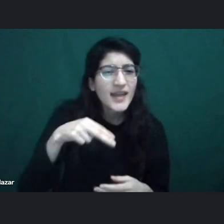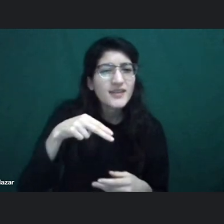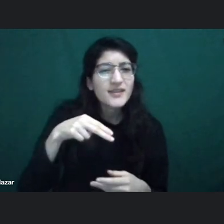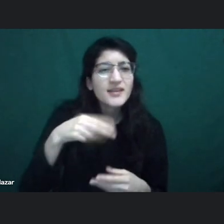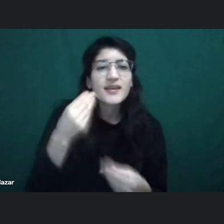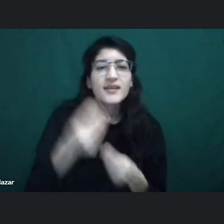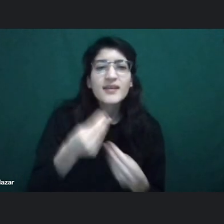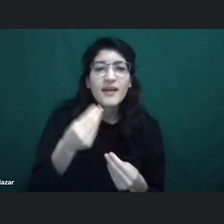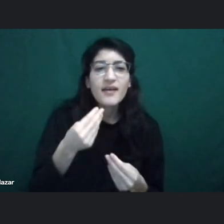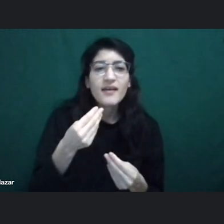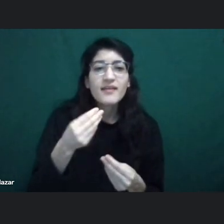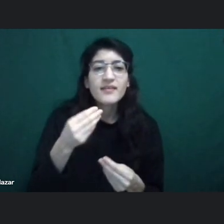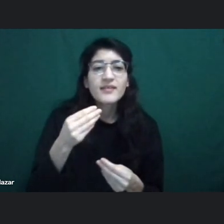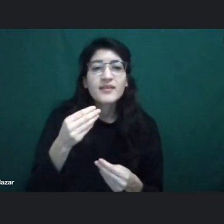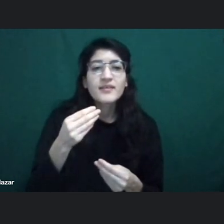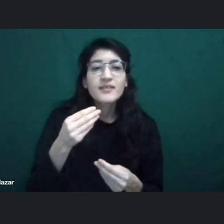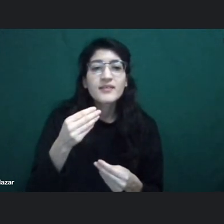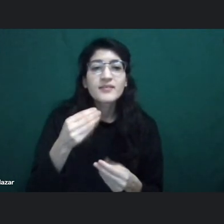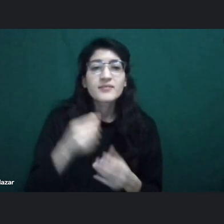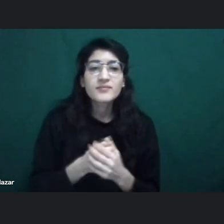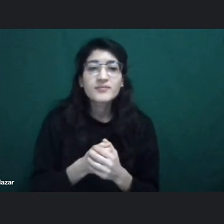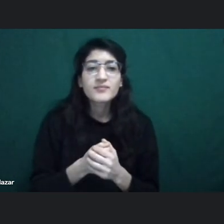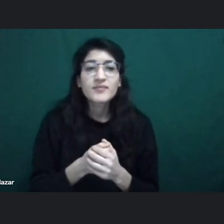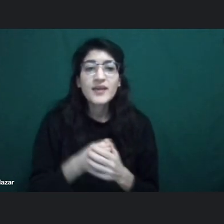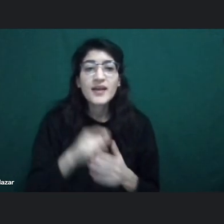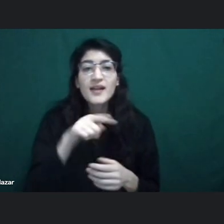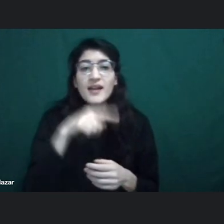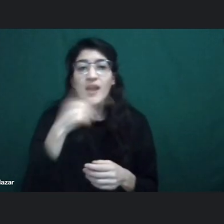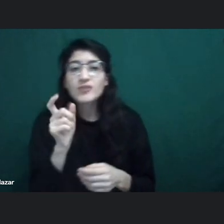O distance learning.